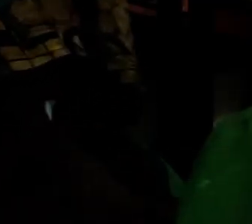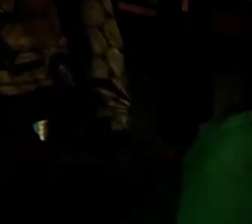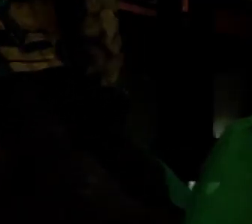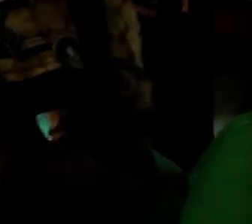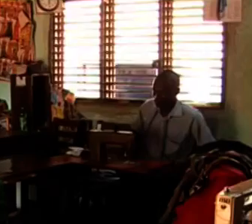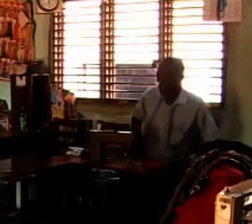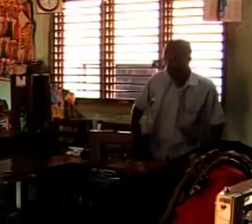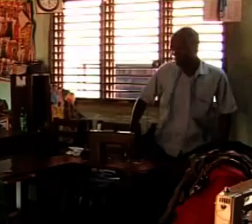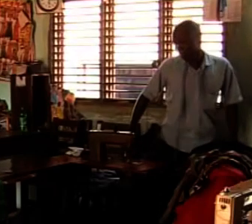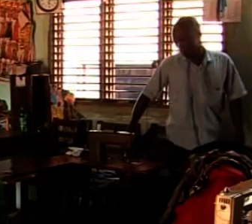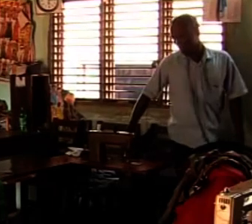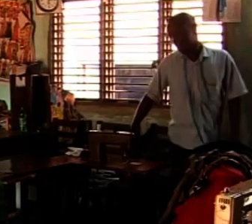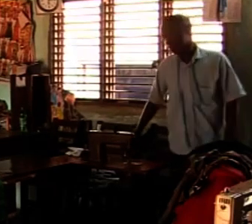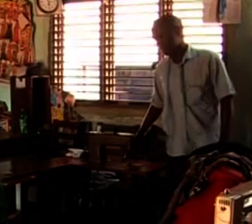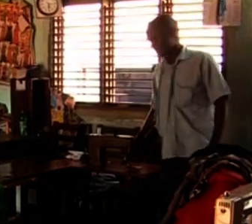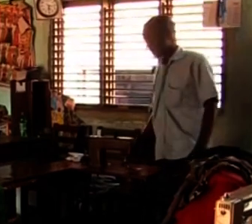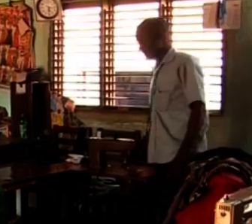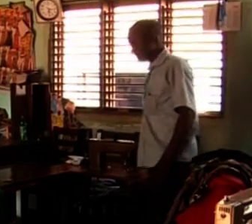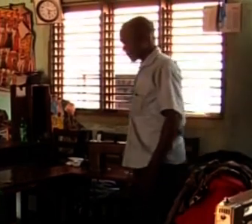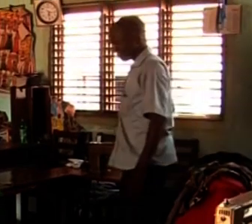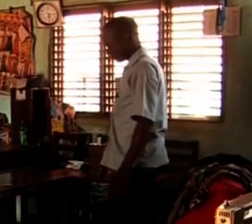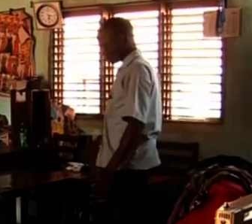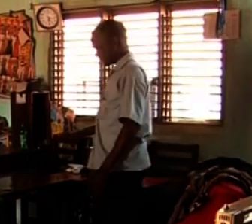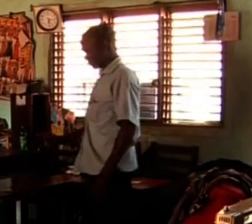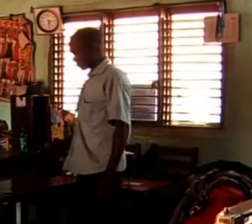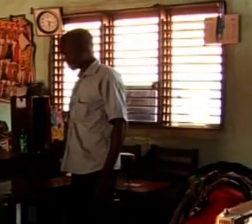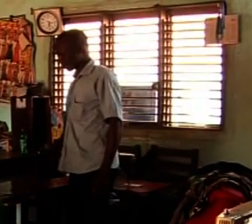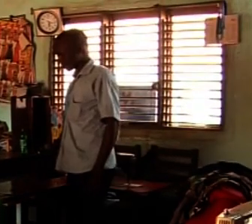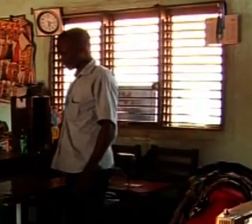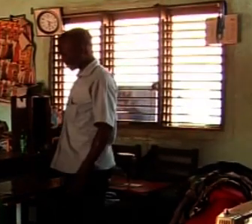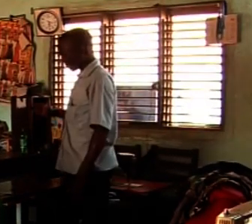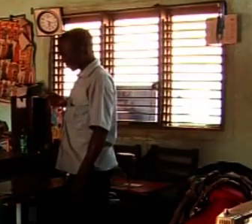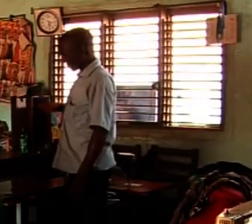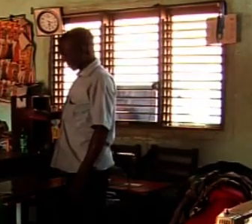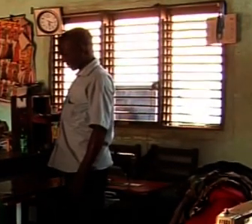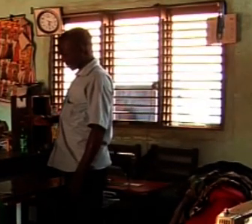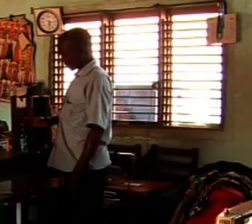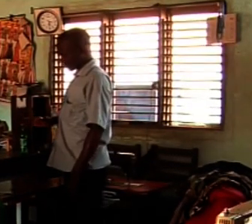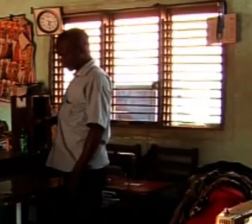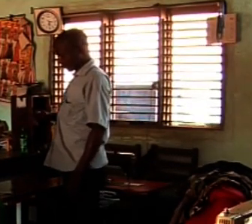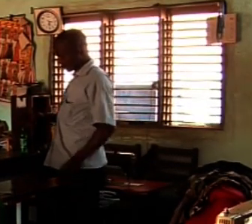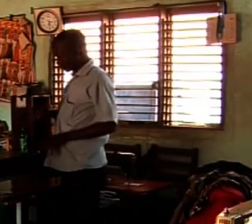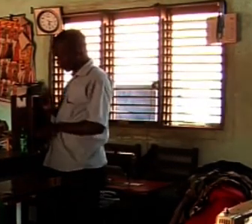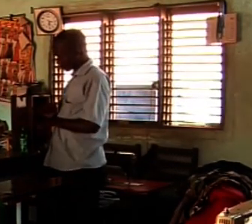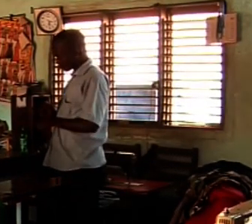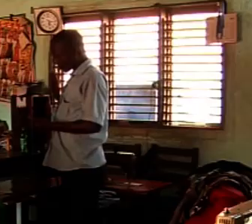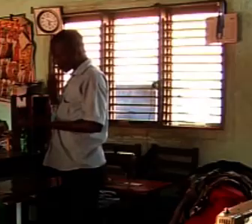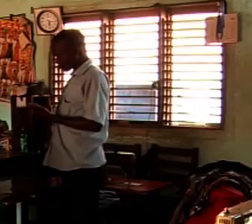Le centre d'accueil et d'intégration des sourds de Louo n'est pas l'unique école du Bénin qui reçoit des enfants atteints de déficience